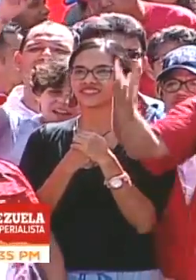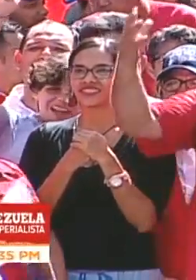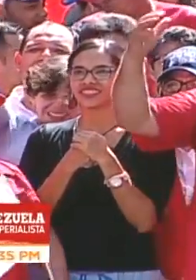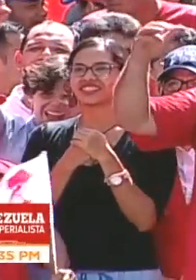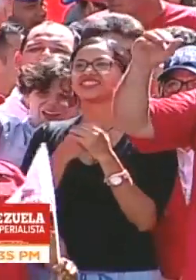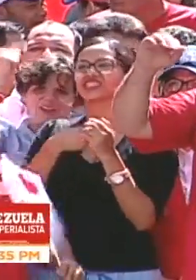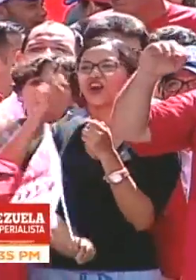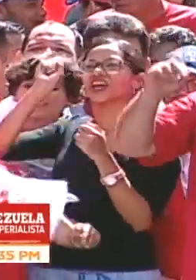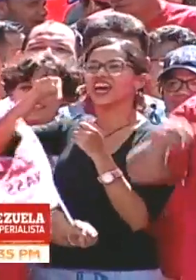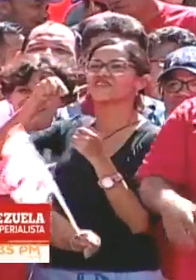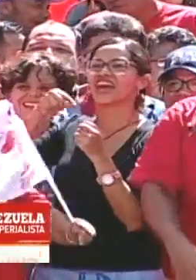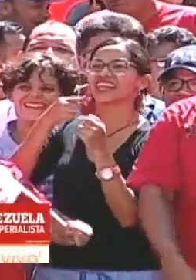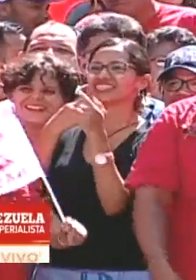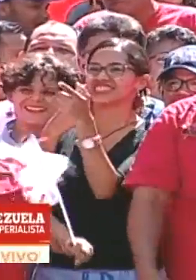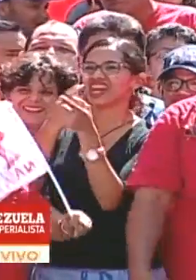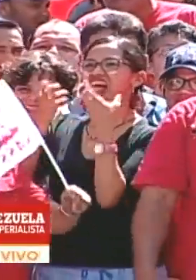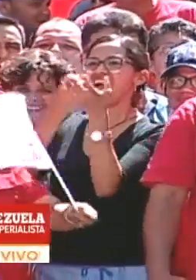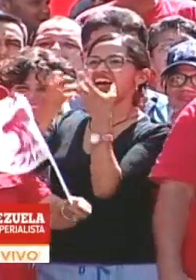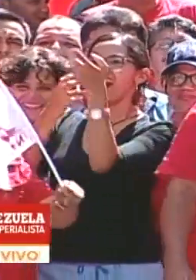Yo también.